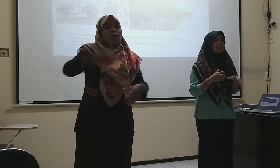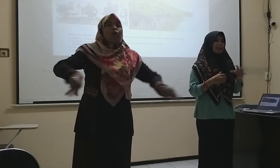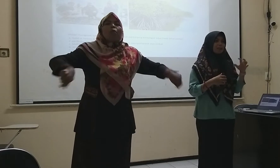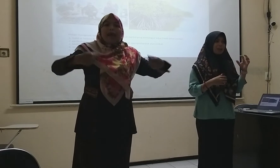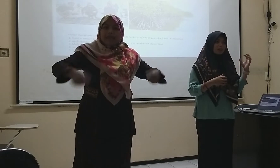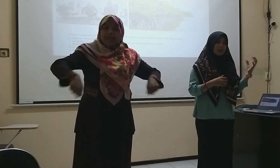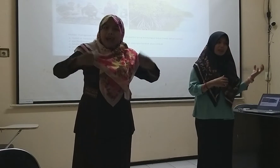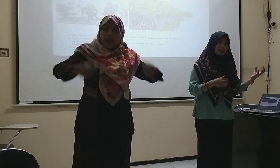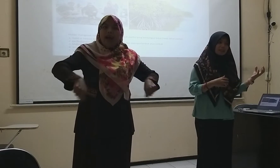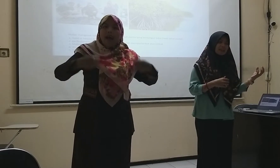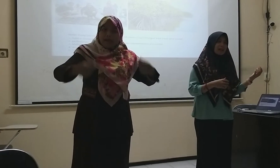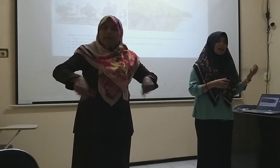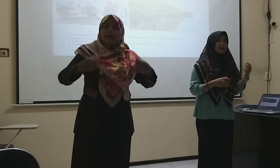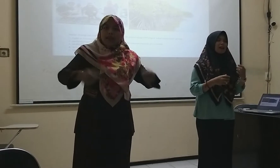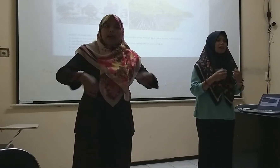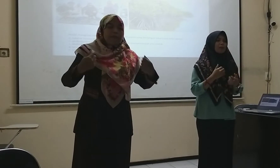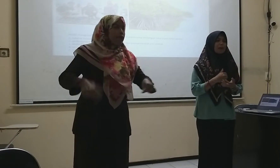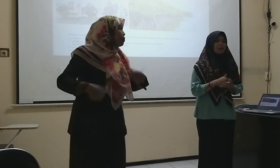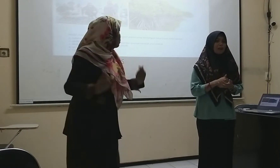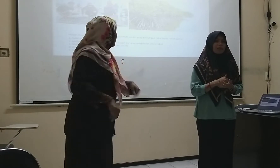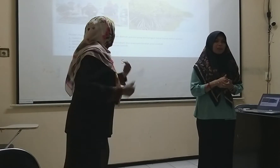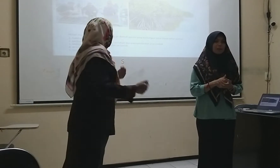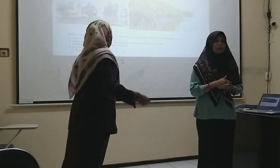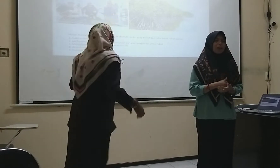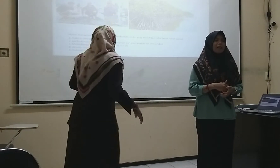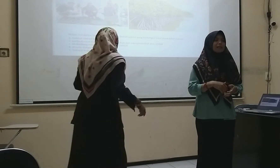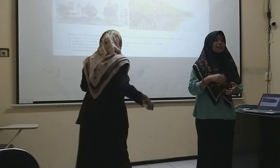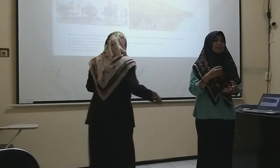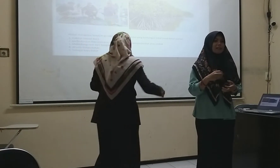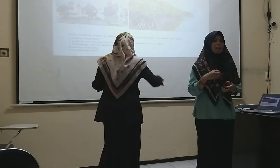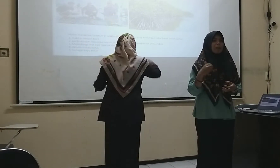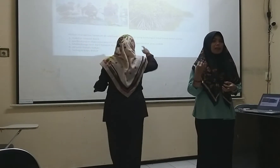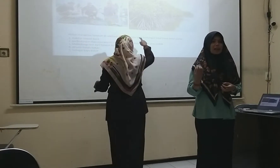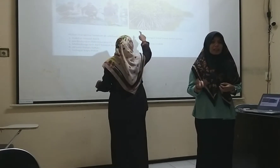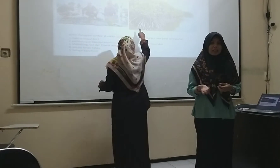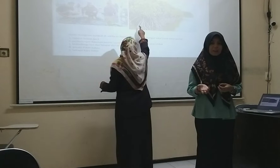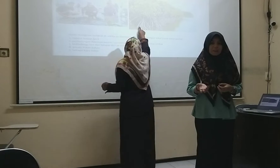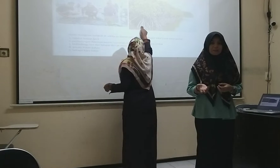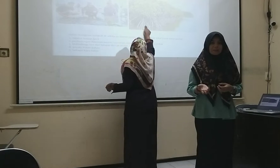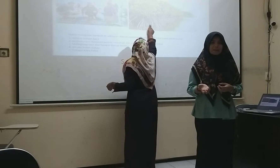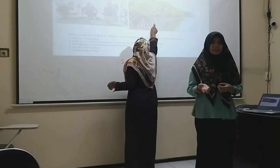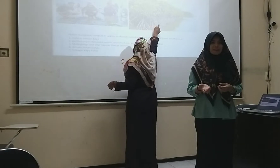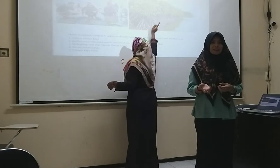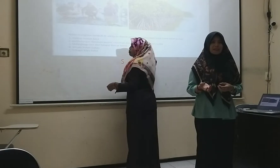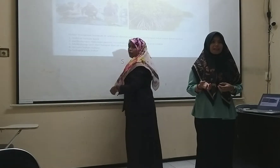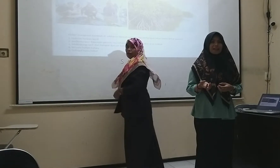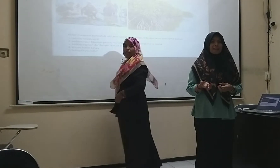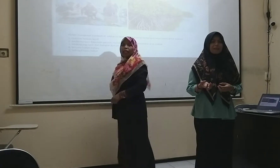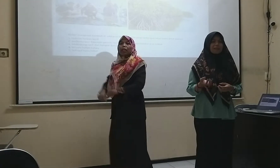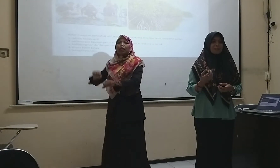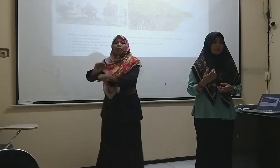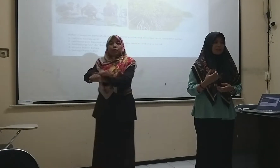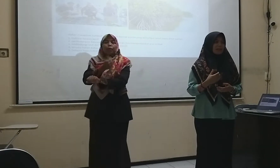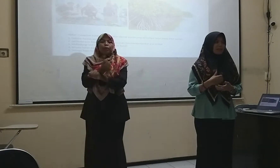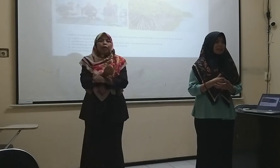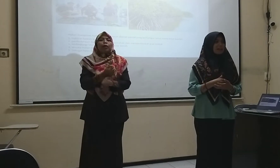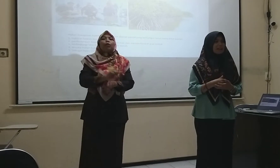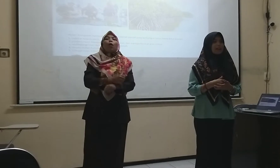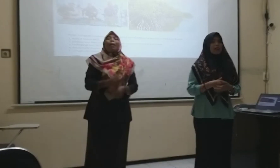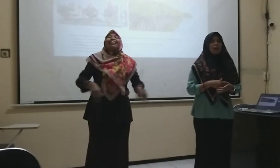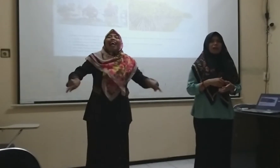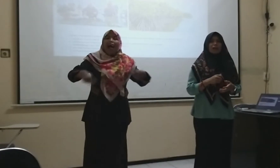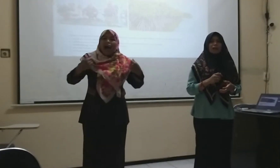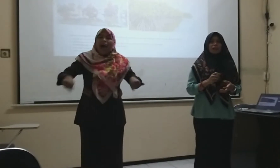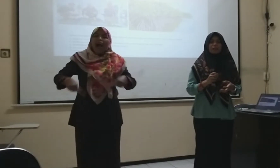dibanding dengan kayu-kayu yang lainnya, kayu bakau itu sedikit mengeluarkan asap, gitu. Meskipun, ya,